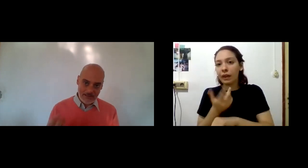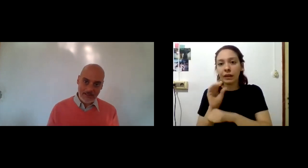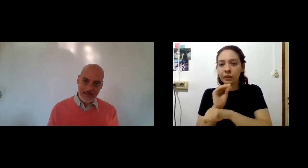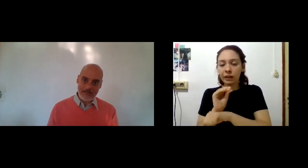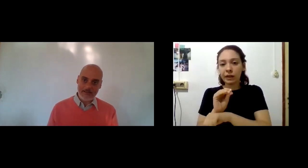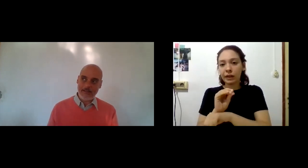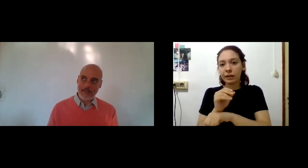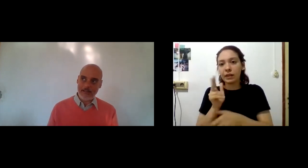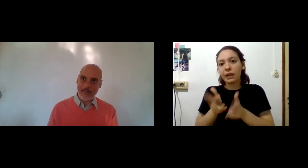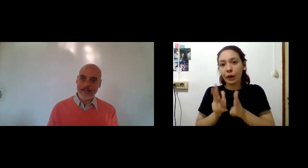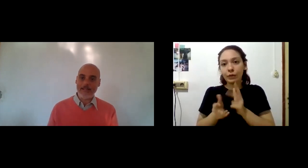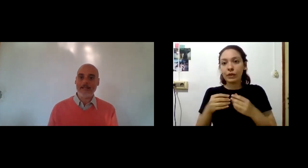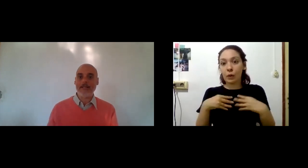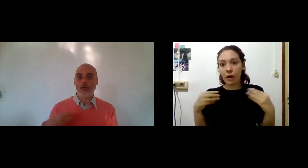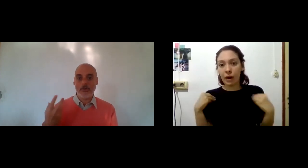a